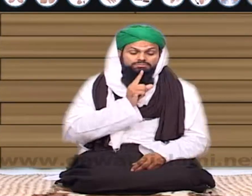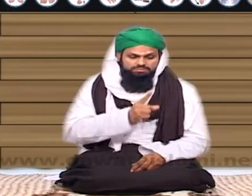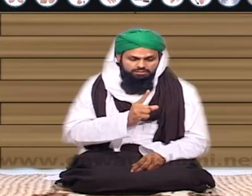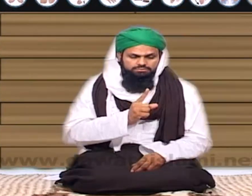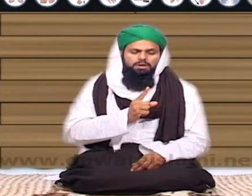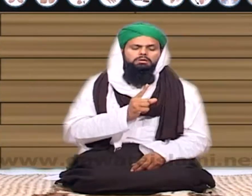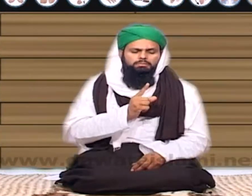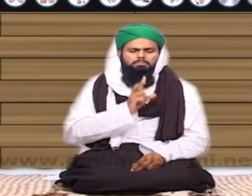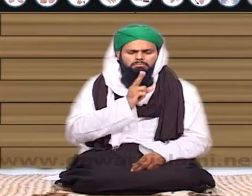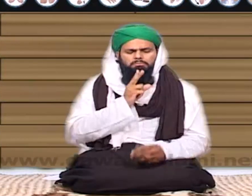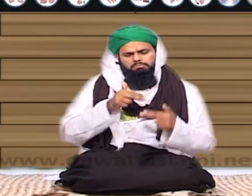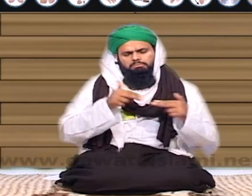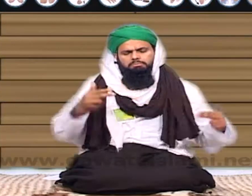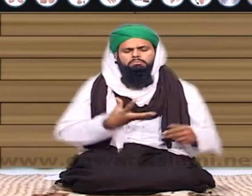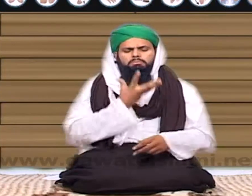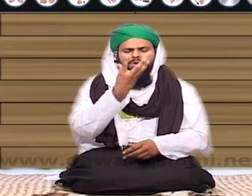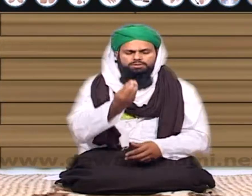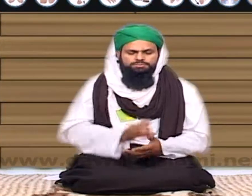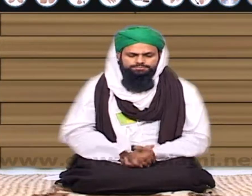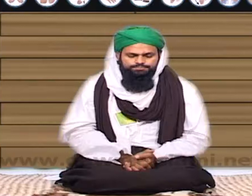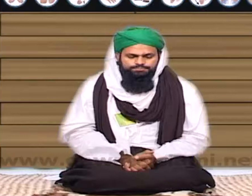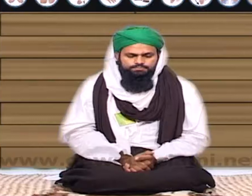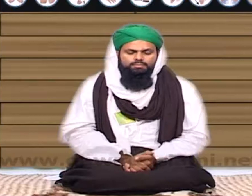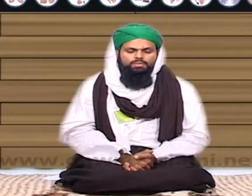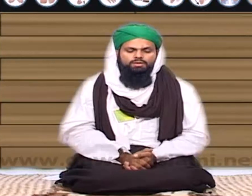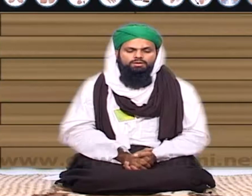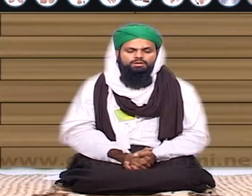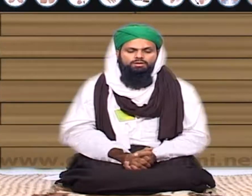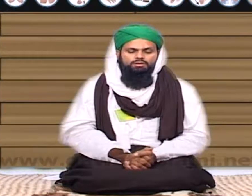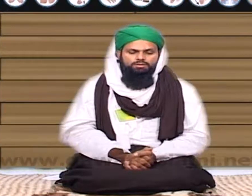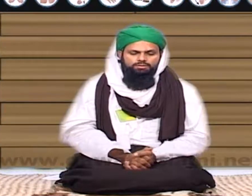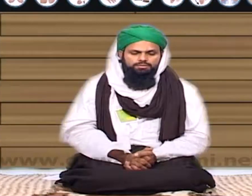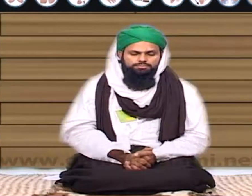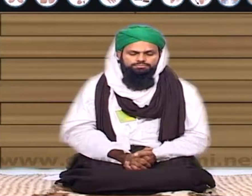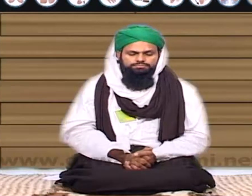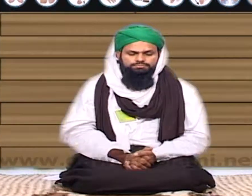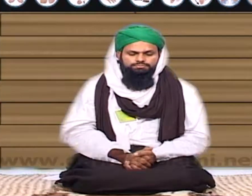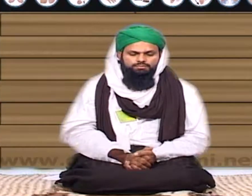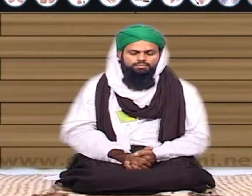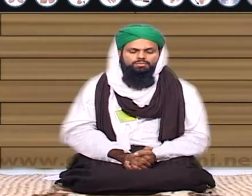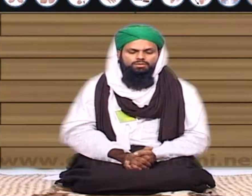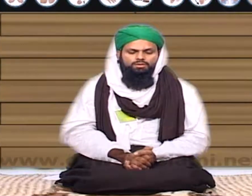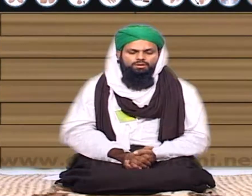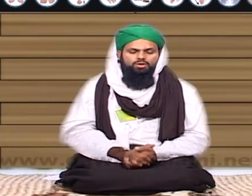بیٹھے بیٹھے اس کی خواب کی حقیقت کو دیکھ رہا ہے، یہ ہو سکتا ہے۔ انہیں مثال دی کو نہیں دیکھ رہا مگر دیکھ رہا، یہ بھی ممکن